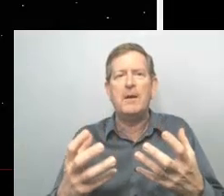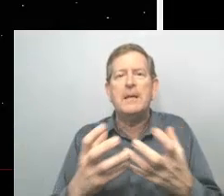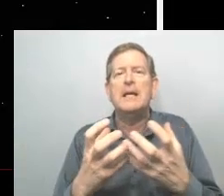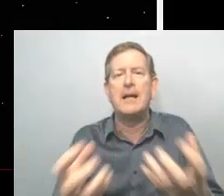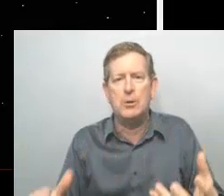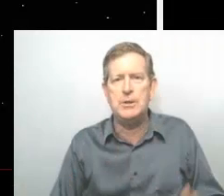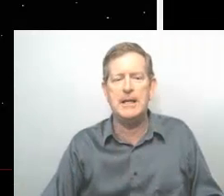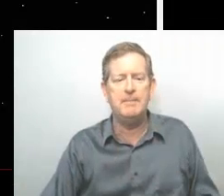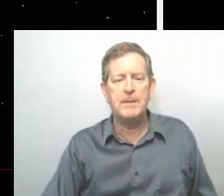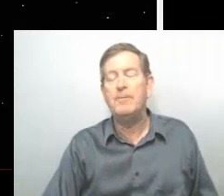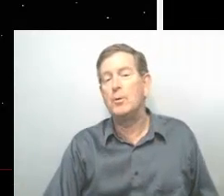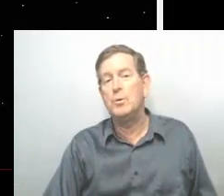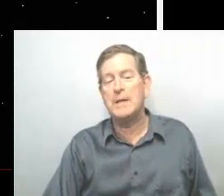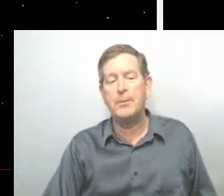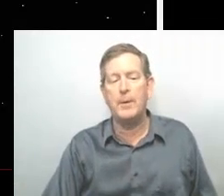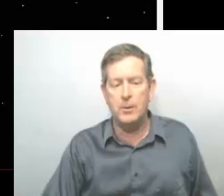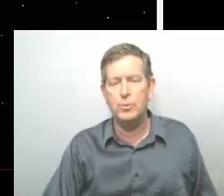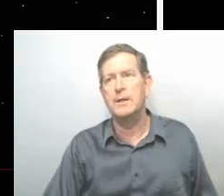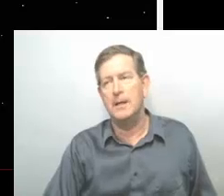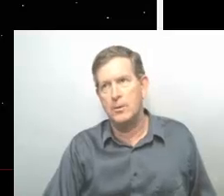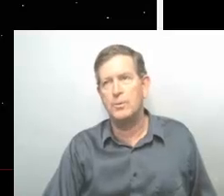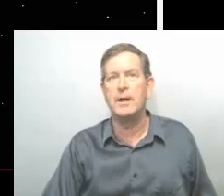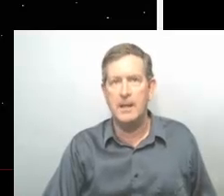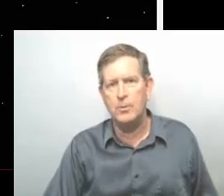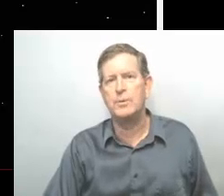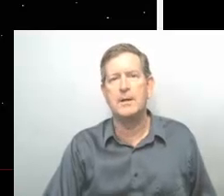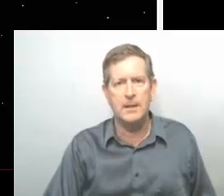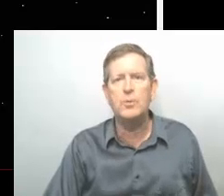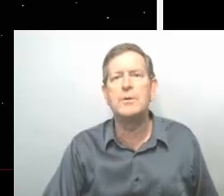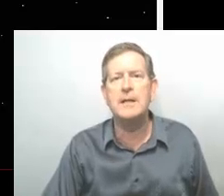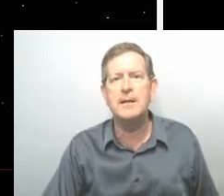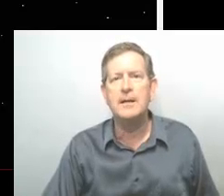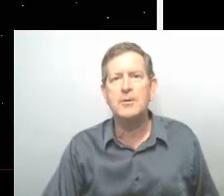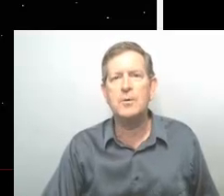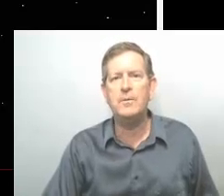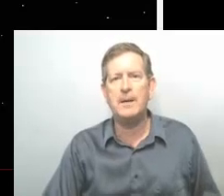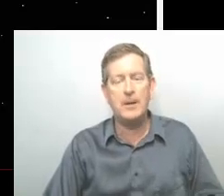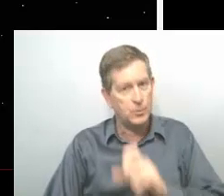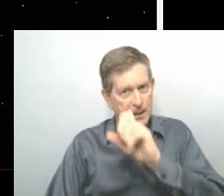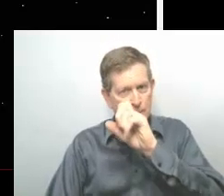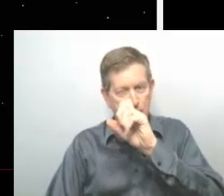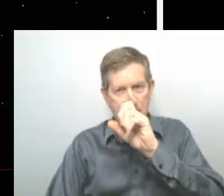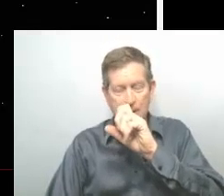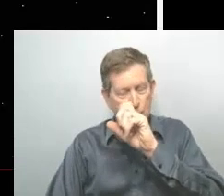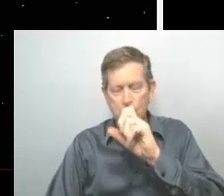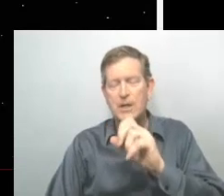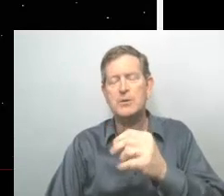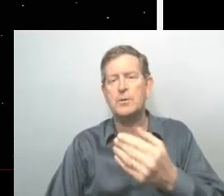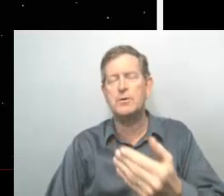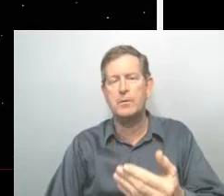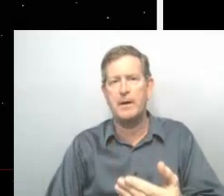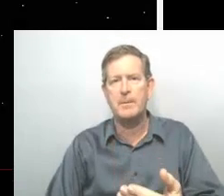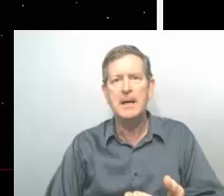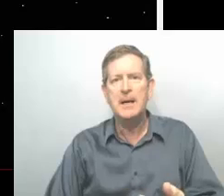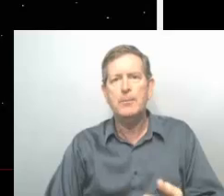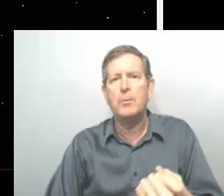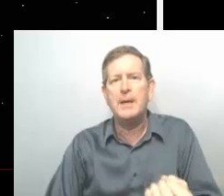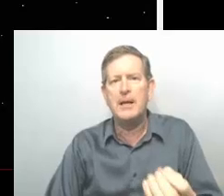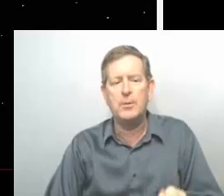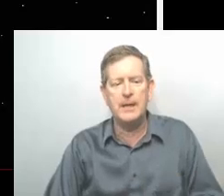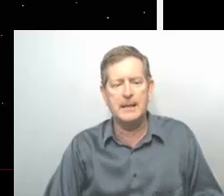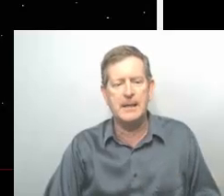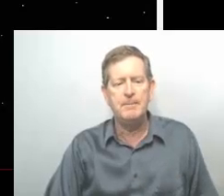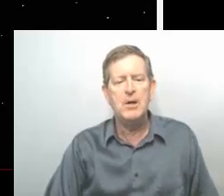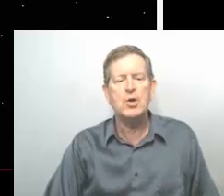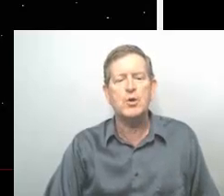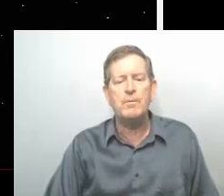C'est un verbe irrégulier. Il faut tout simplement écouter, écouter, écouter, écouter ce verbe, les conjugaisons de ce verbe pour bien